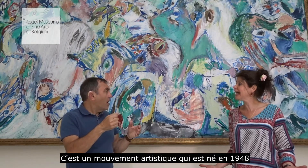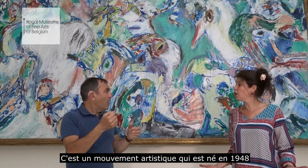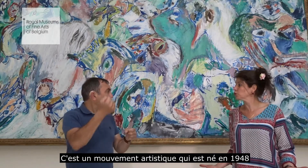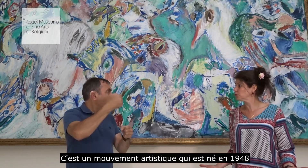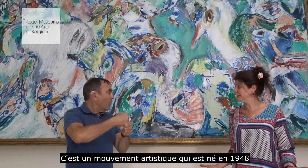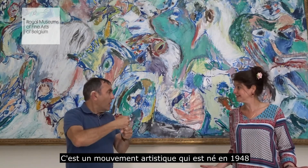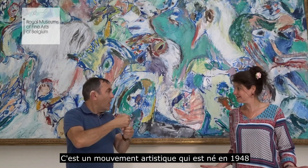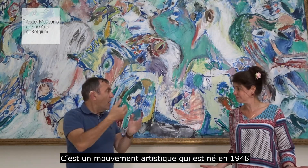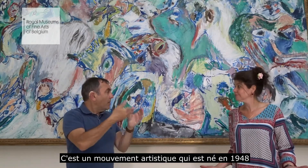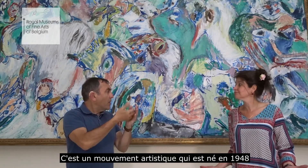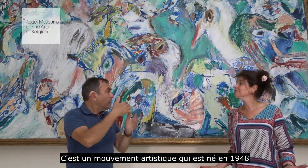1948